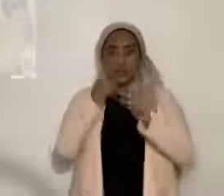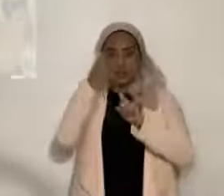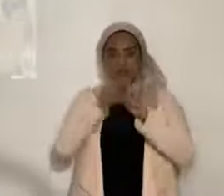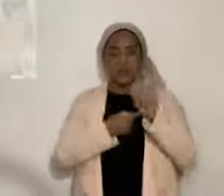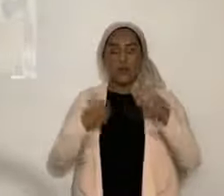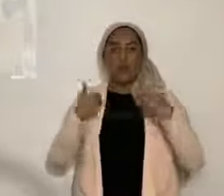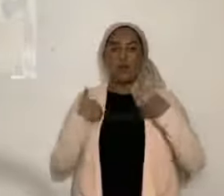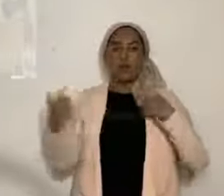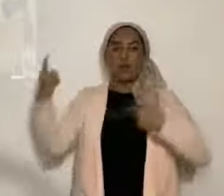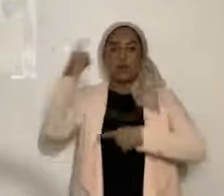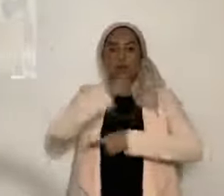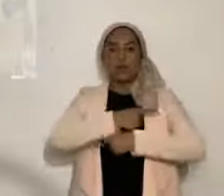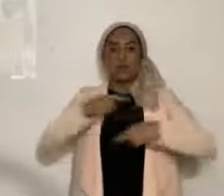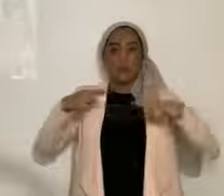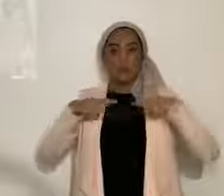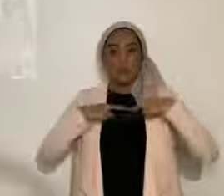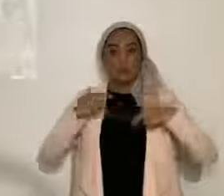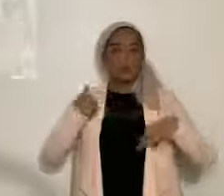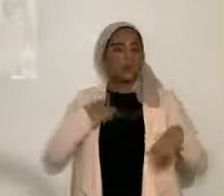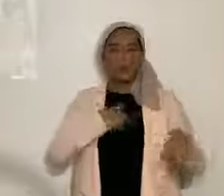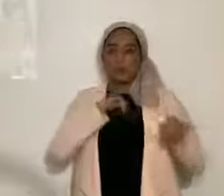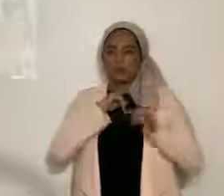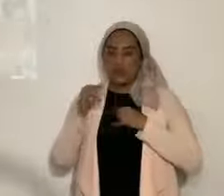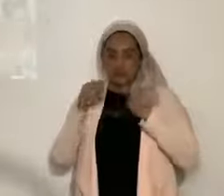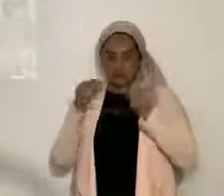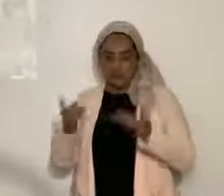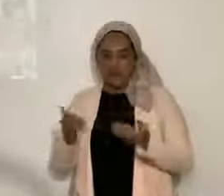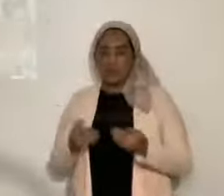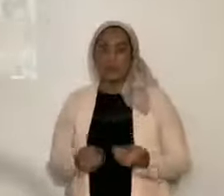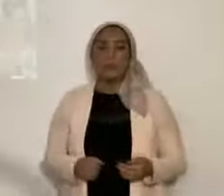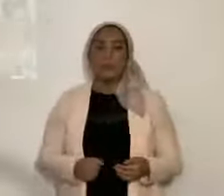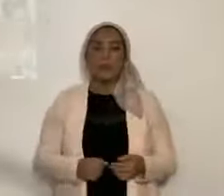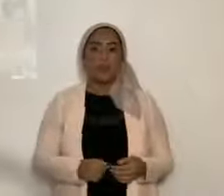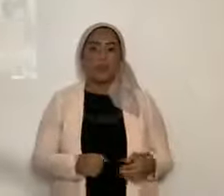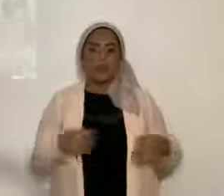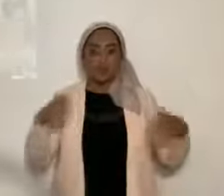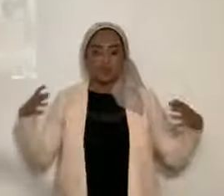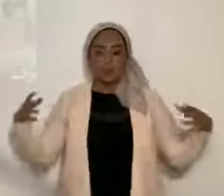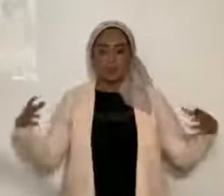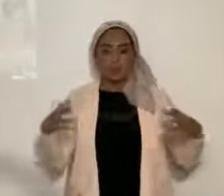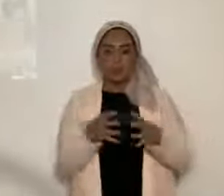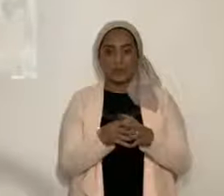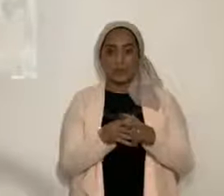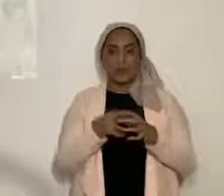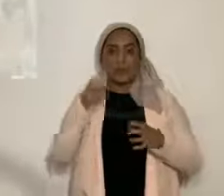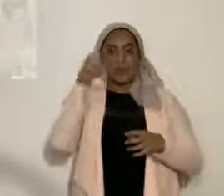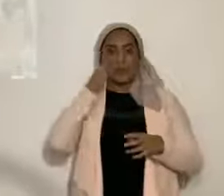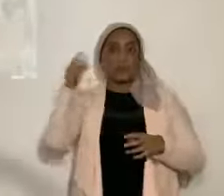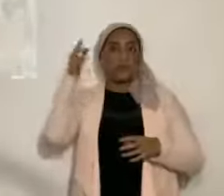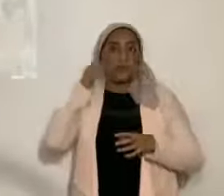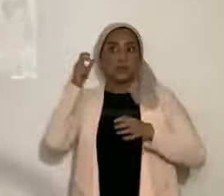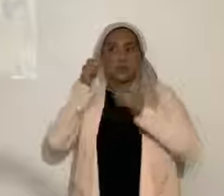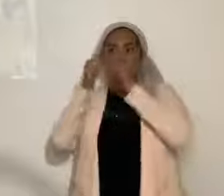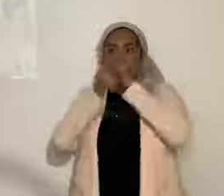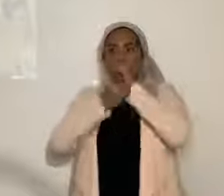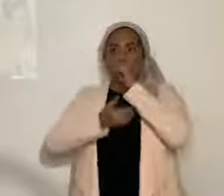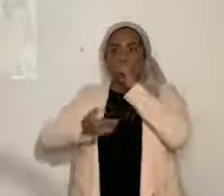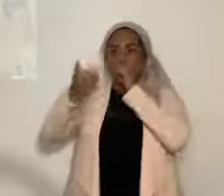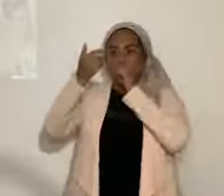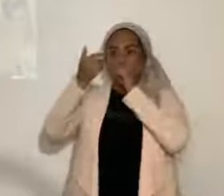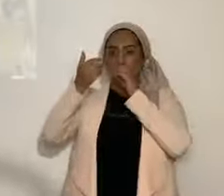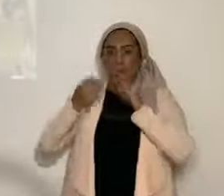tendréis día de reposo. Así lo vamos a hacer. Primeramente el Eterno. Una conmemoración a son de shofarot.